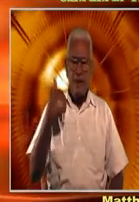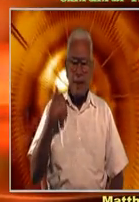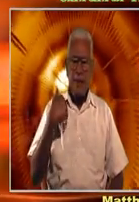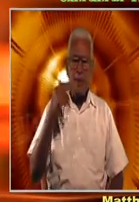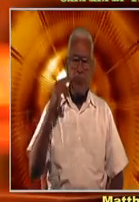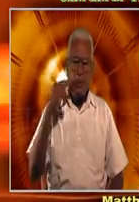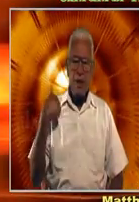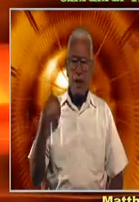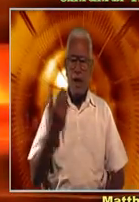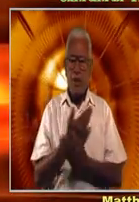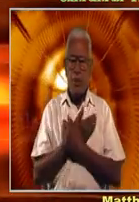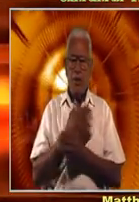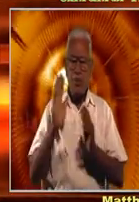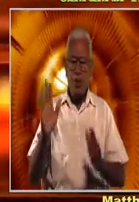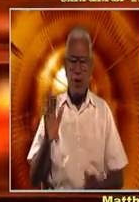வஷனம் 24